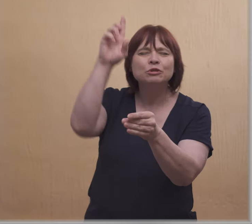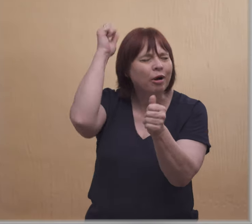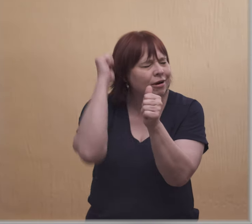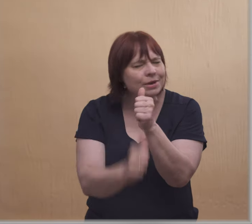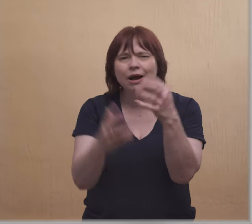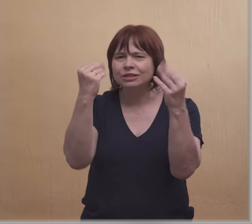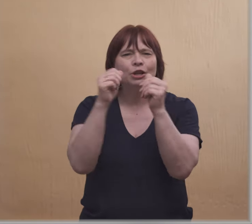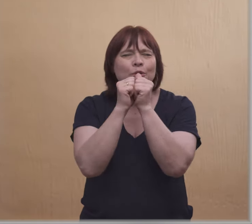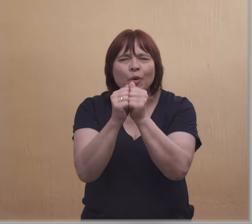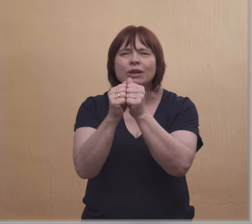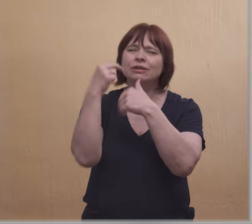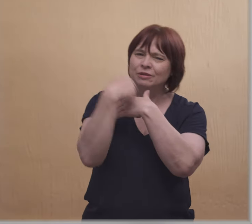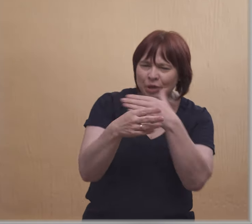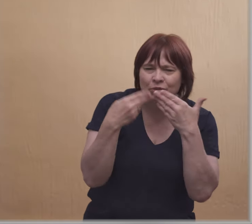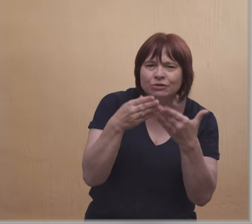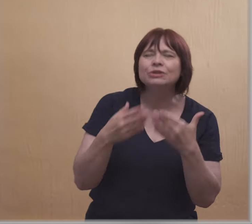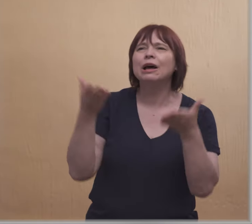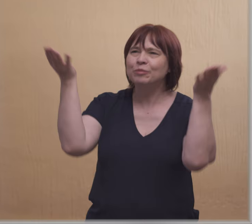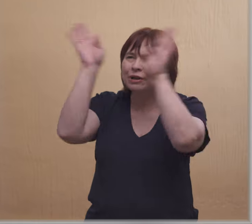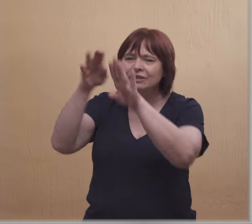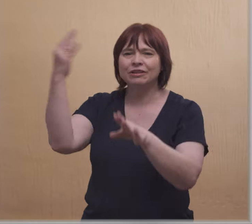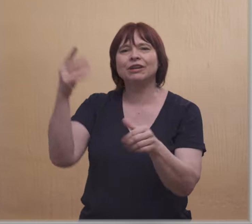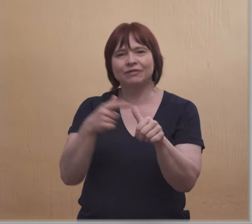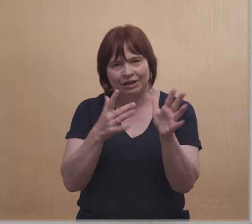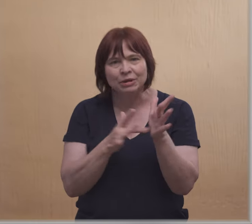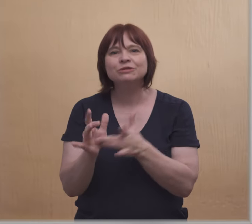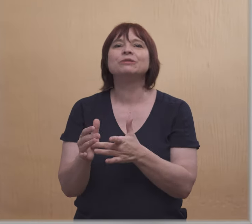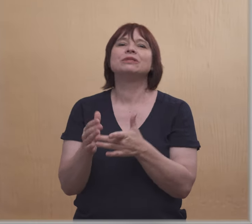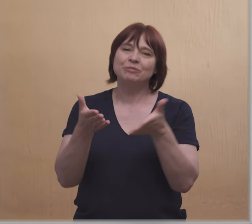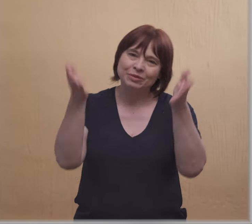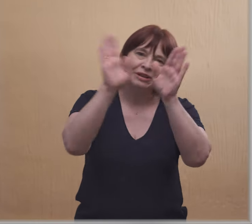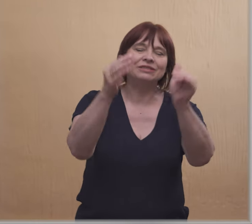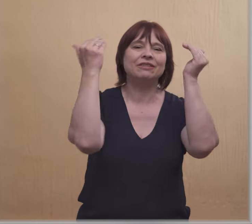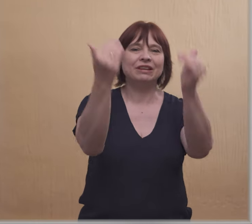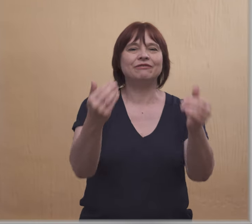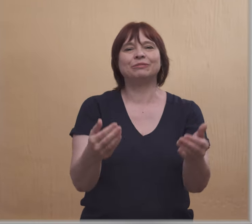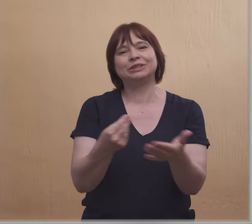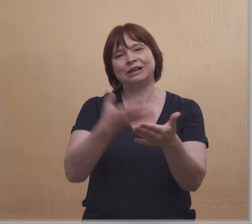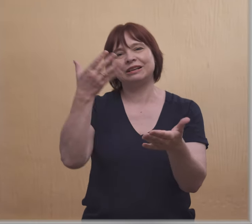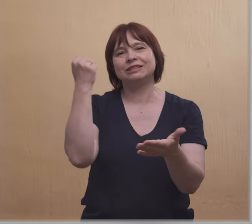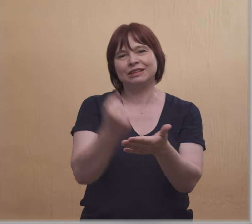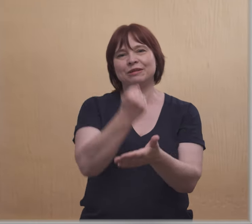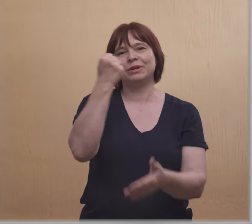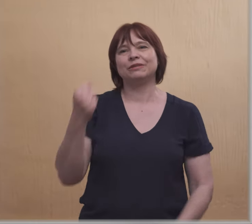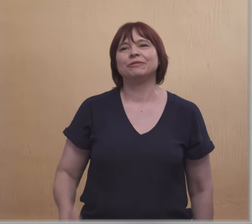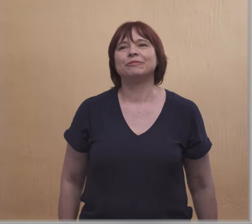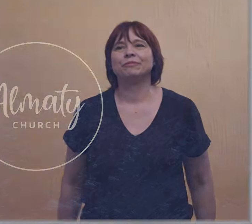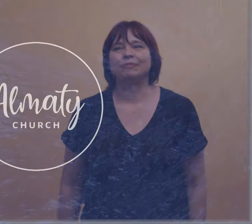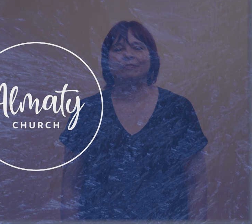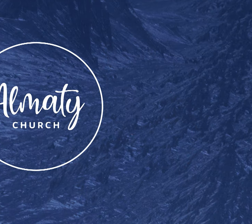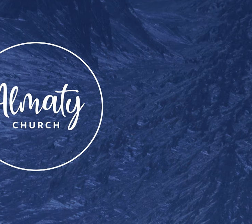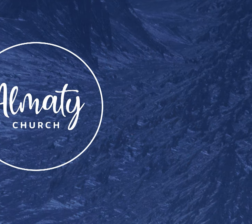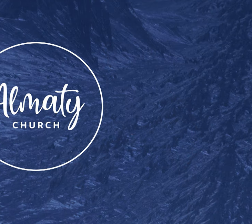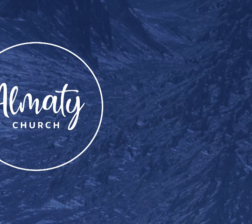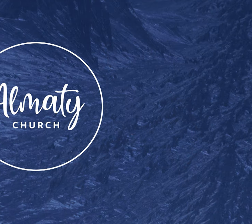святым, всемогущим Господом во всем. Благословение вам, драгоценные. Благословение вам.